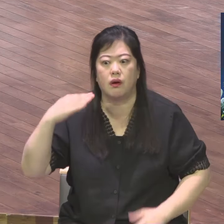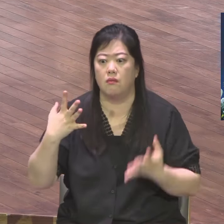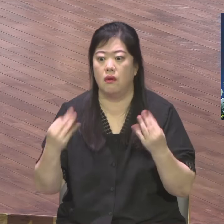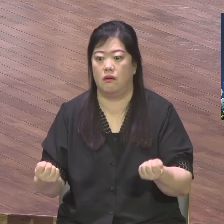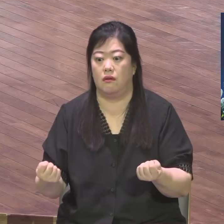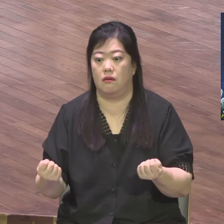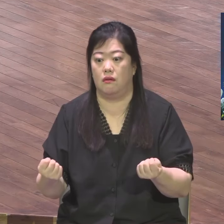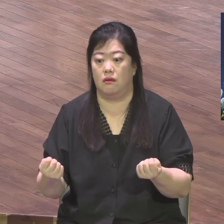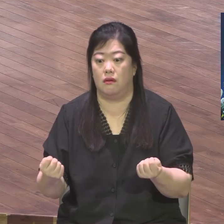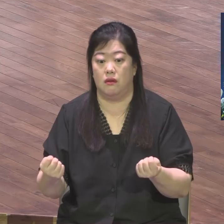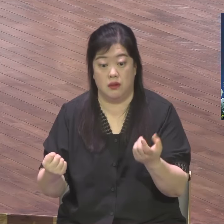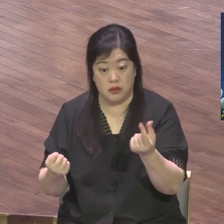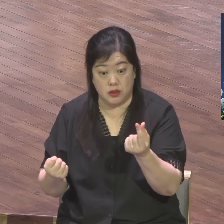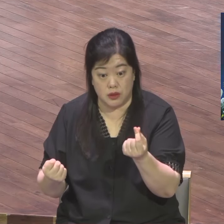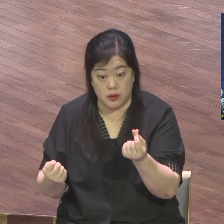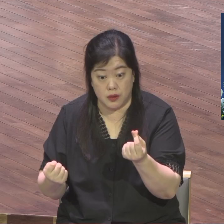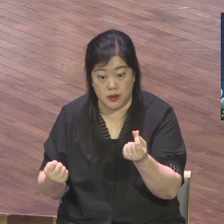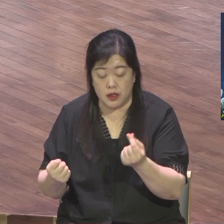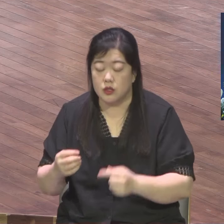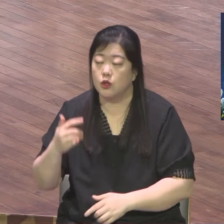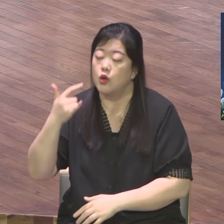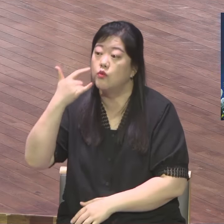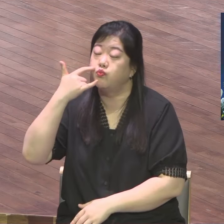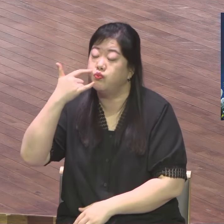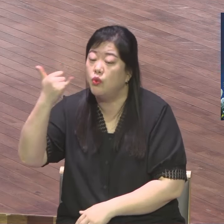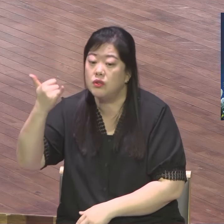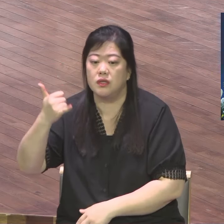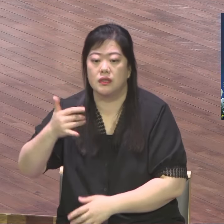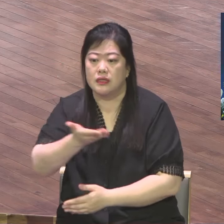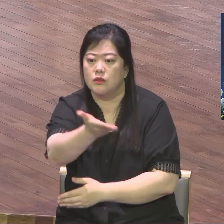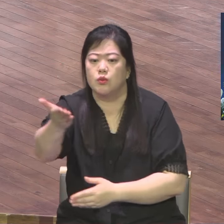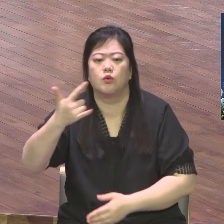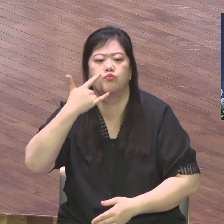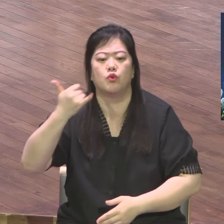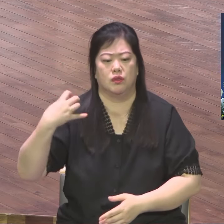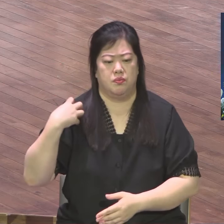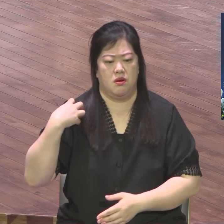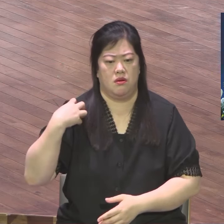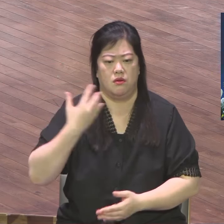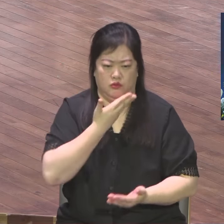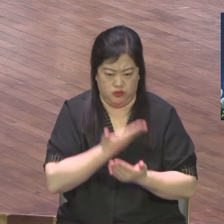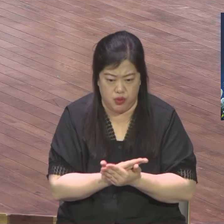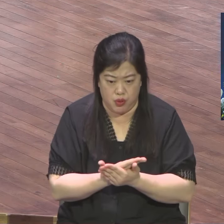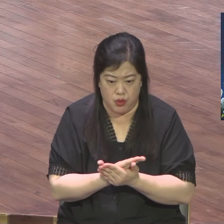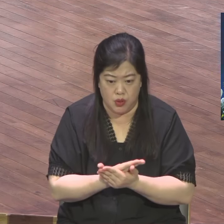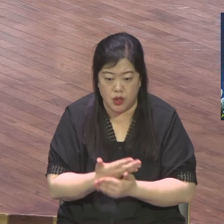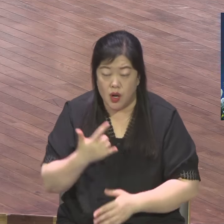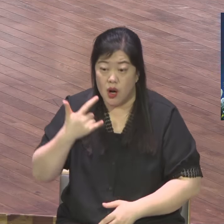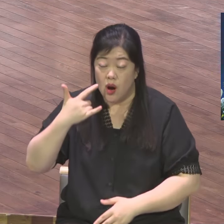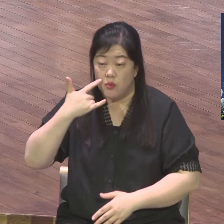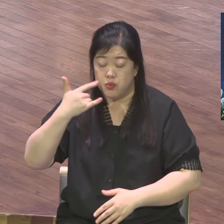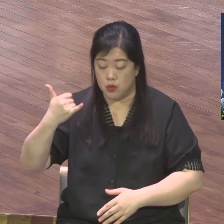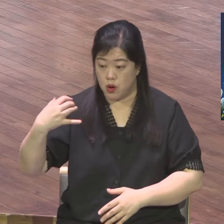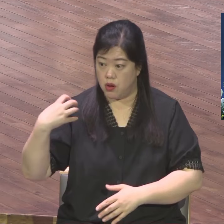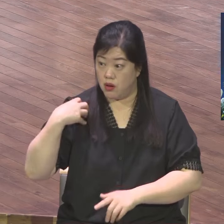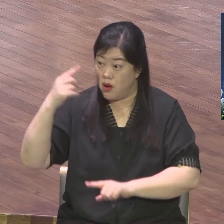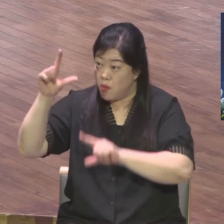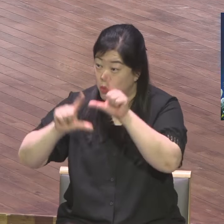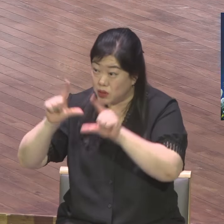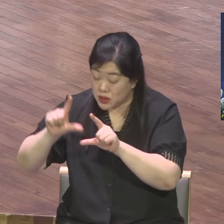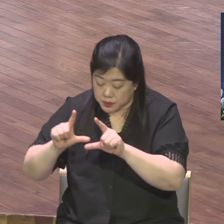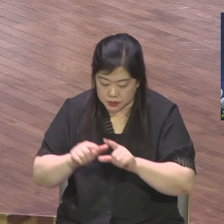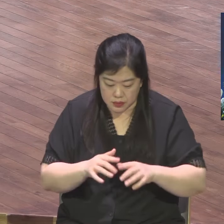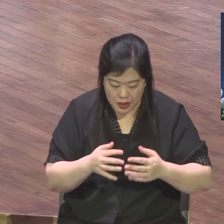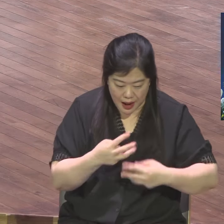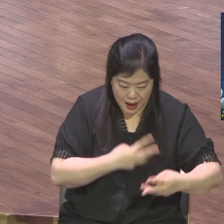해야지. 그 여러분에게 달렸다. 여러분이 부모에게 달렸어요. 제가 렘넌트를